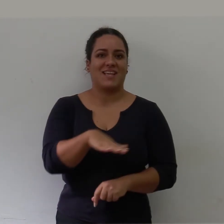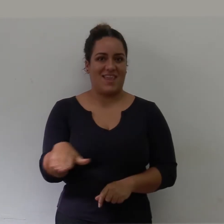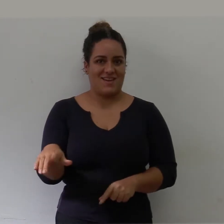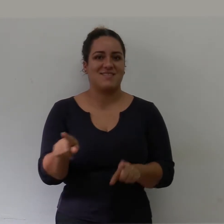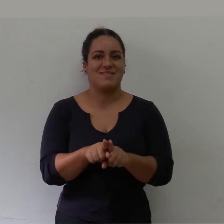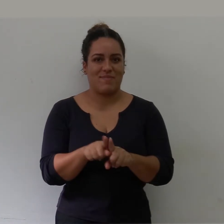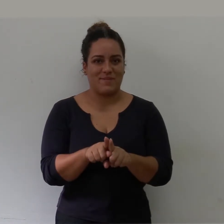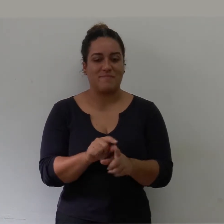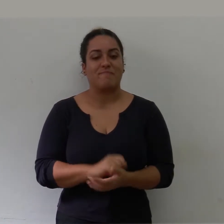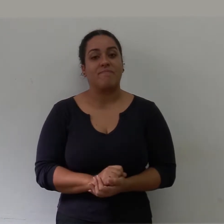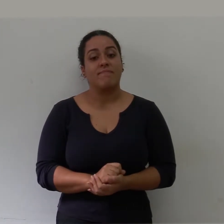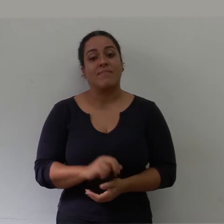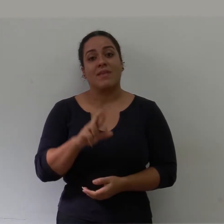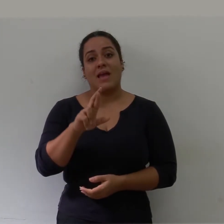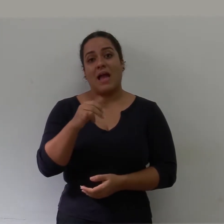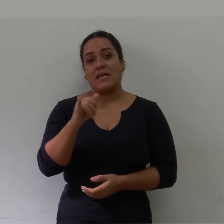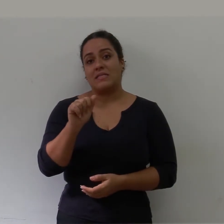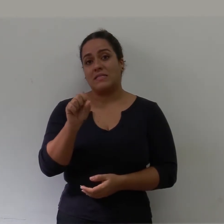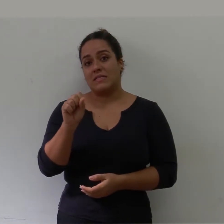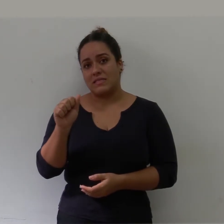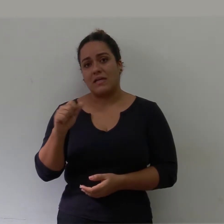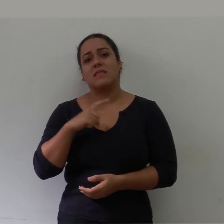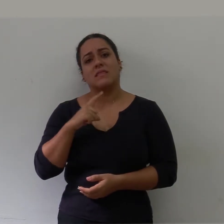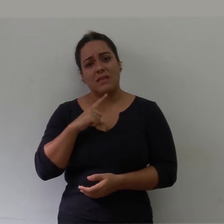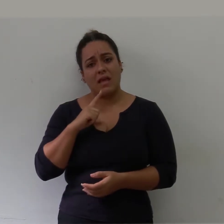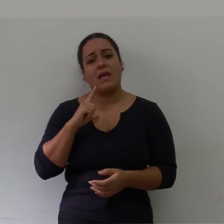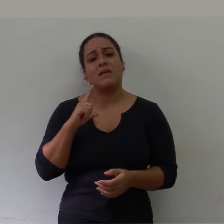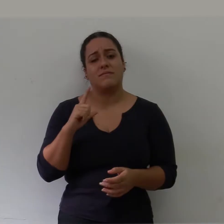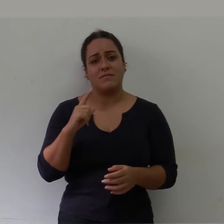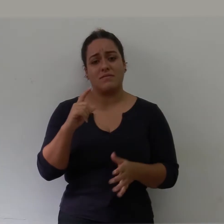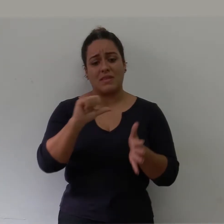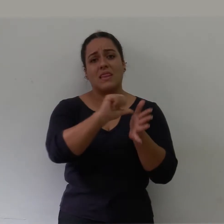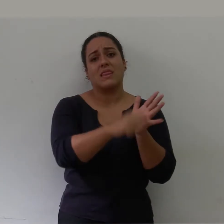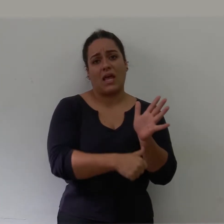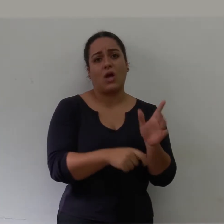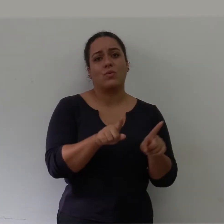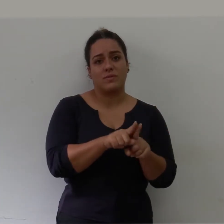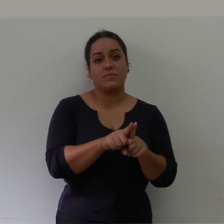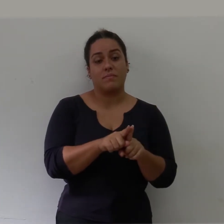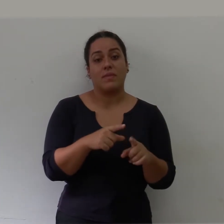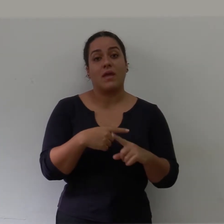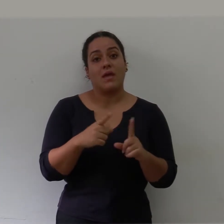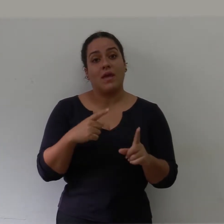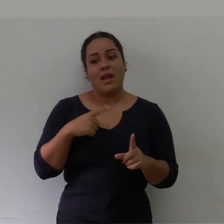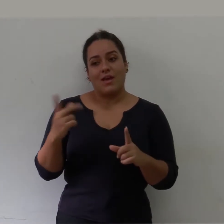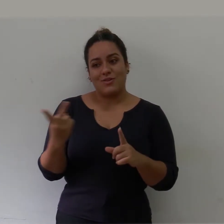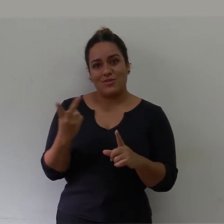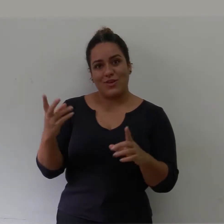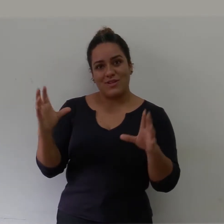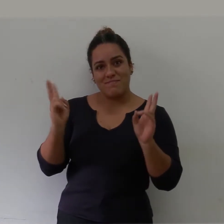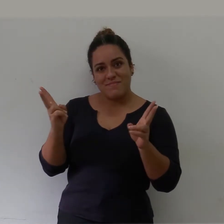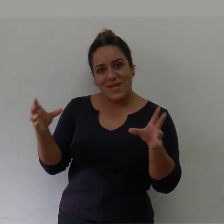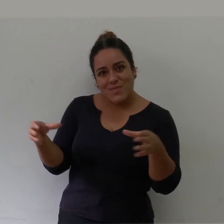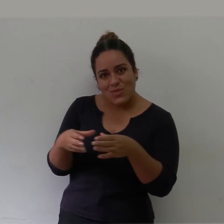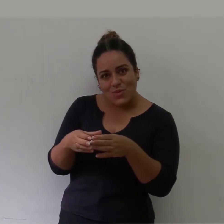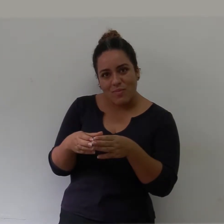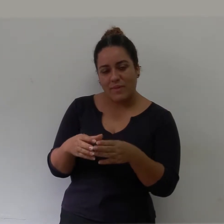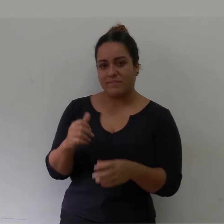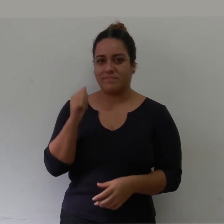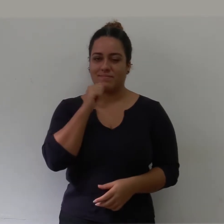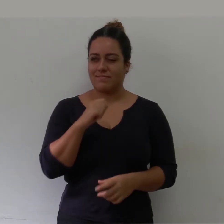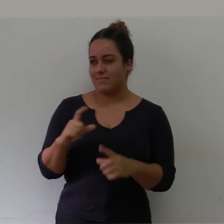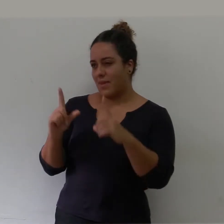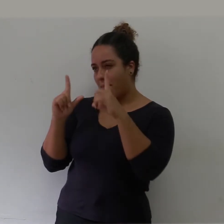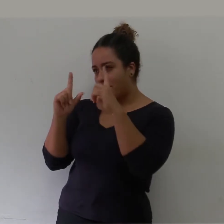A Raíssa também tem síndrome de Down e faz parte da turma do João. A foto tirada é para incluir o nome